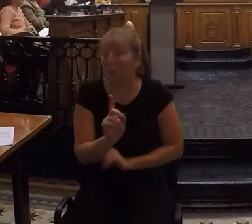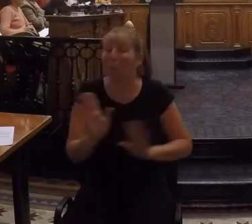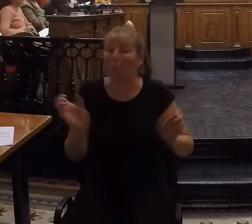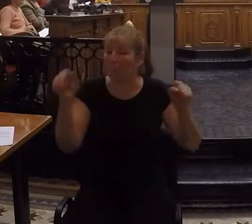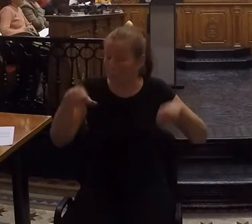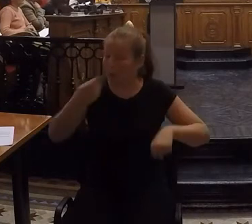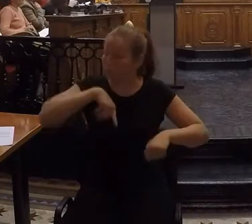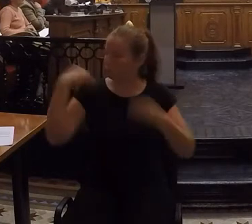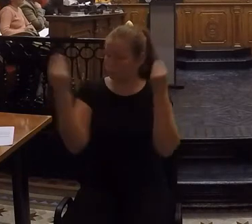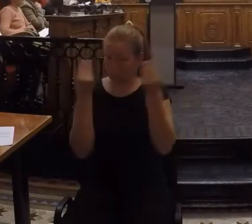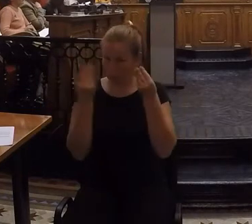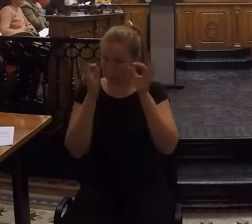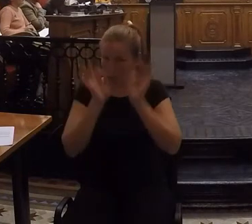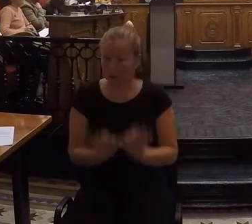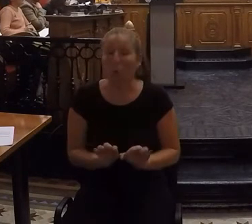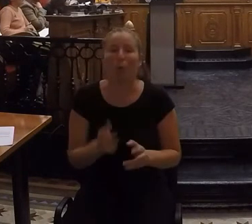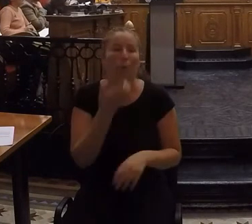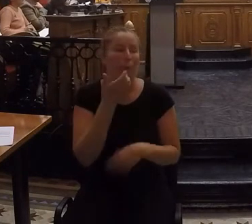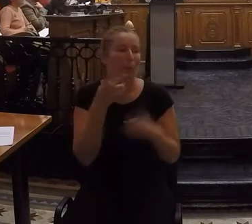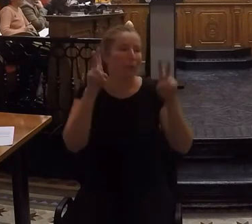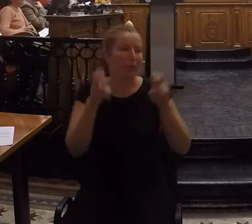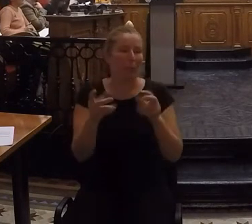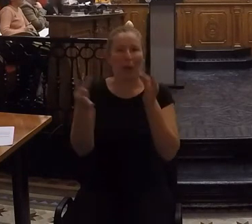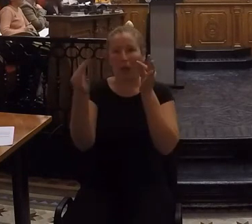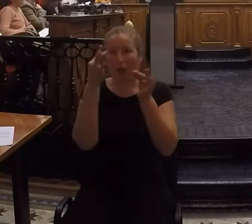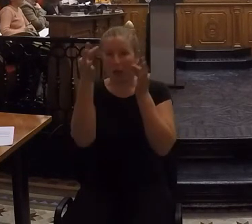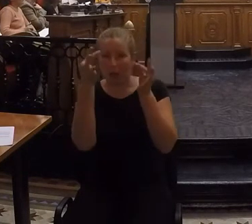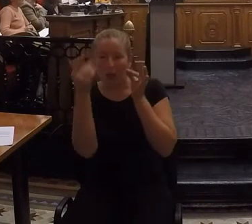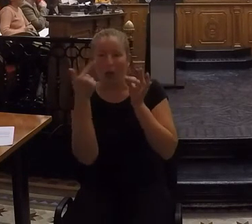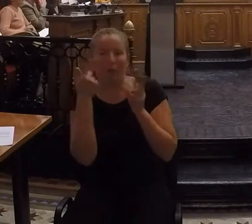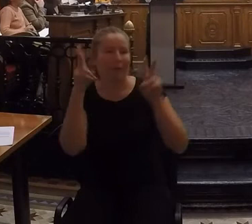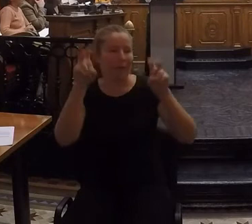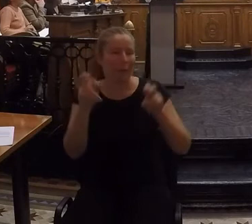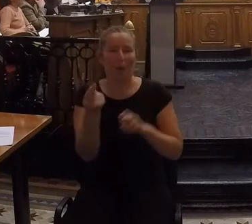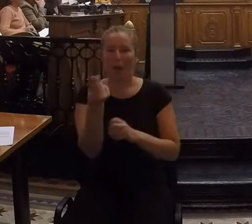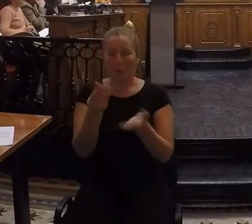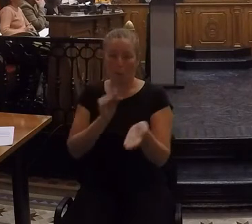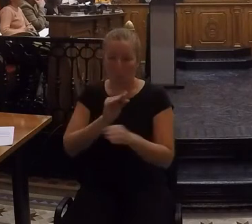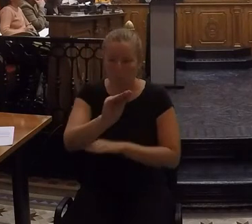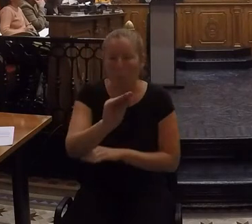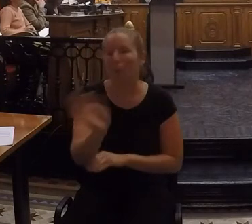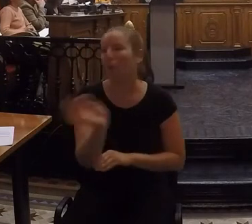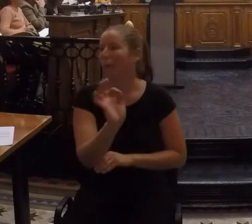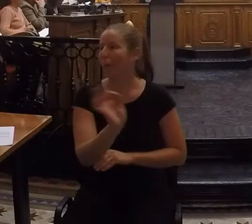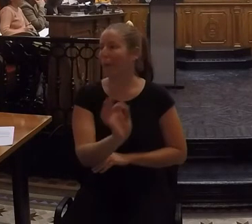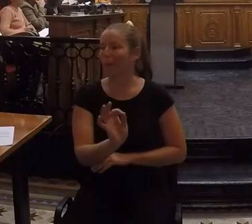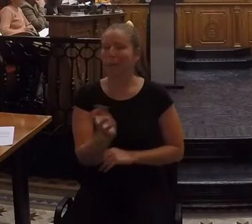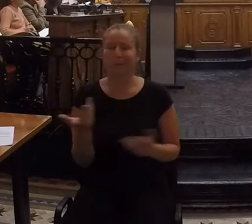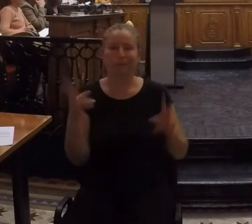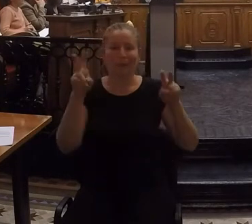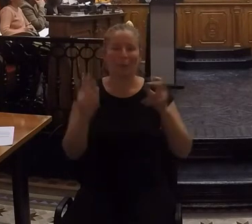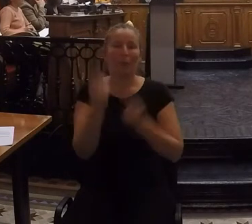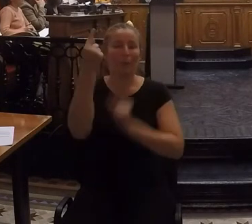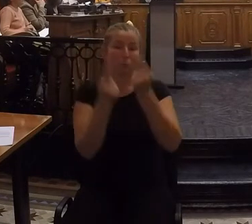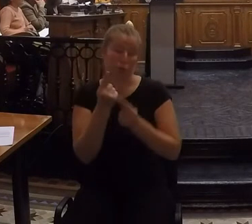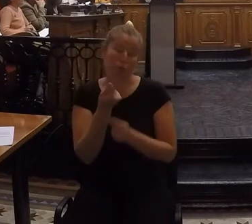solicitan, por ejemplo, explicaciones sobre el cambio de criterio a la hora de financiar las inversiones, aspecto muy destacado del presupuesto de